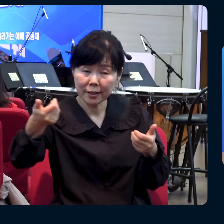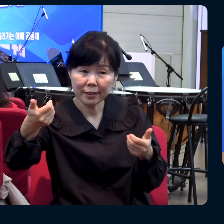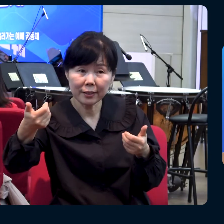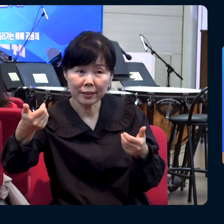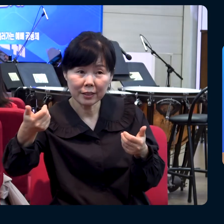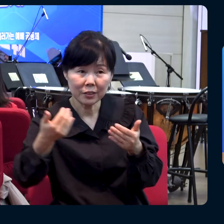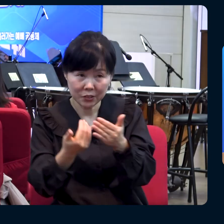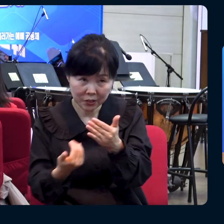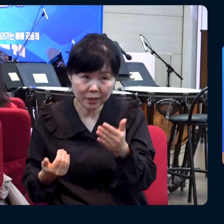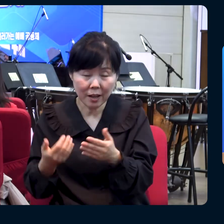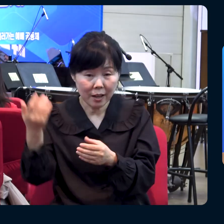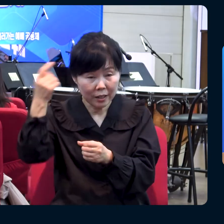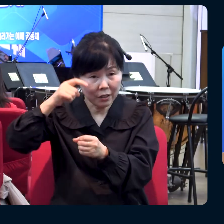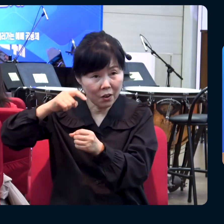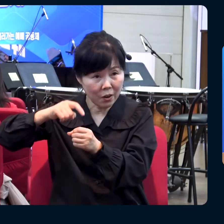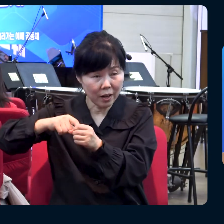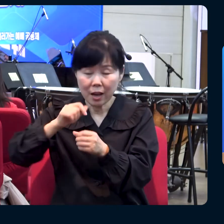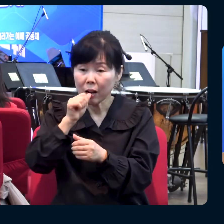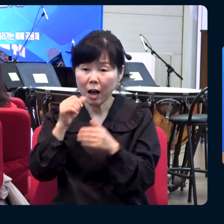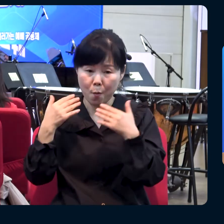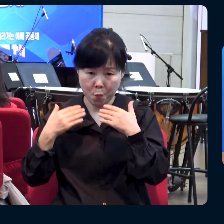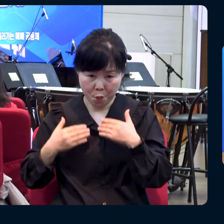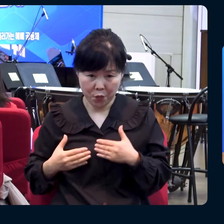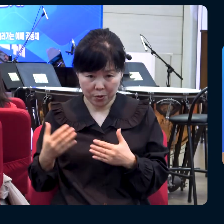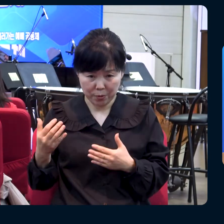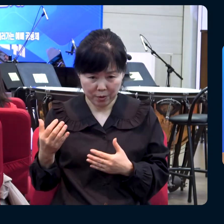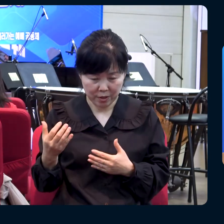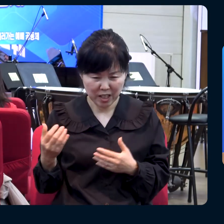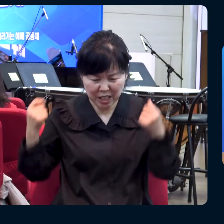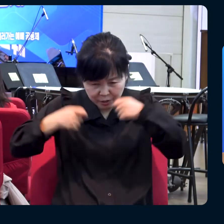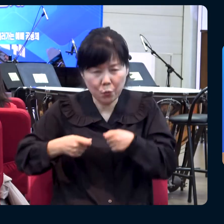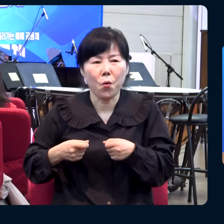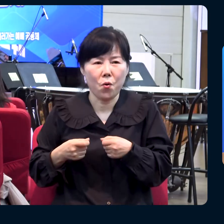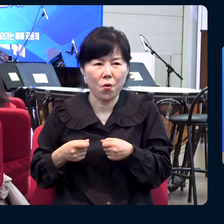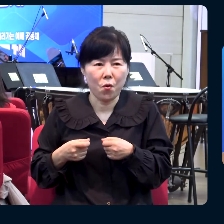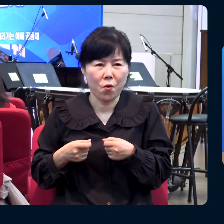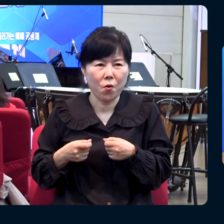매주일마다 여러분께 오실 때 영의 갑옷을 입고 나아가셔서